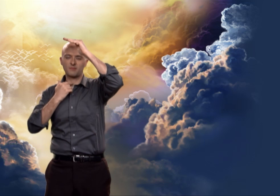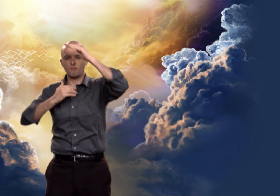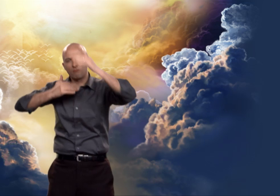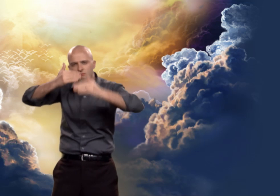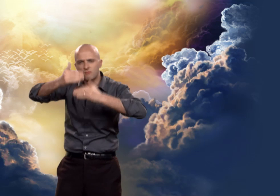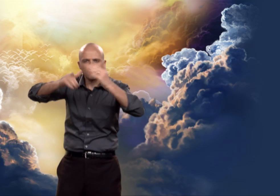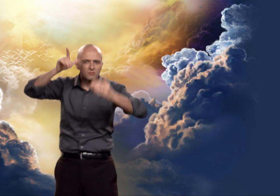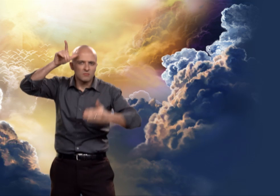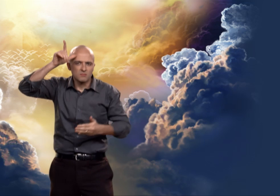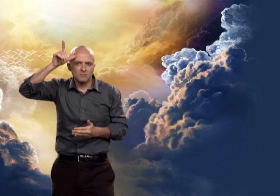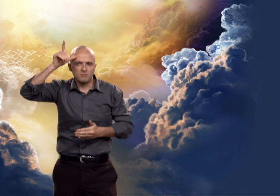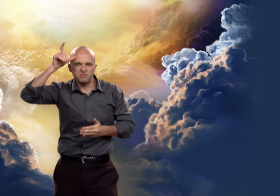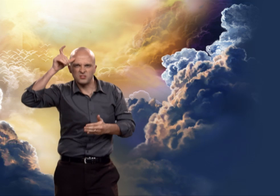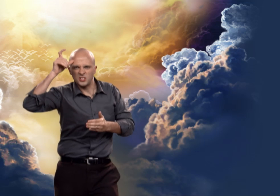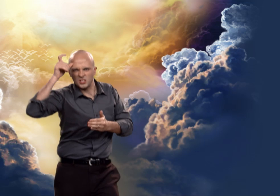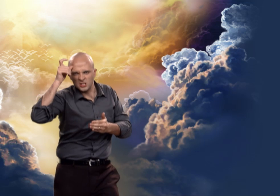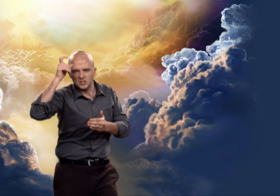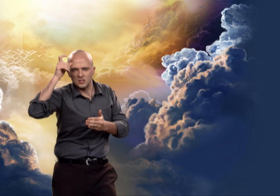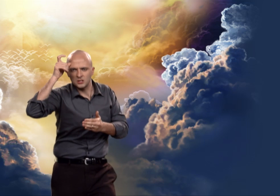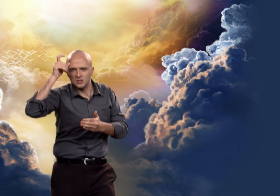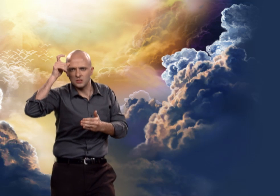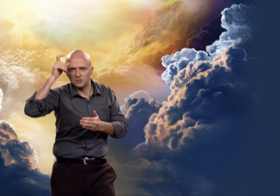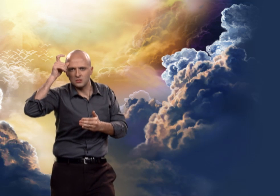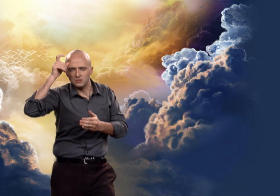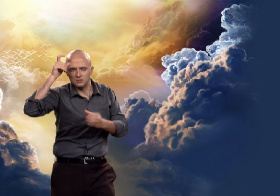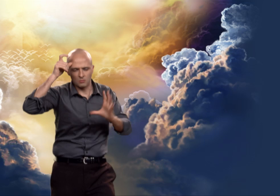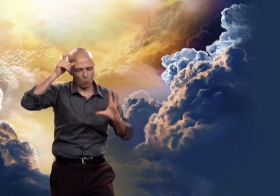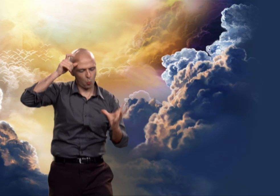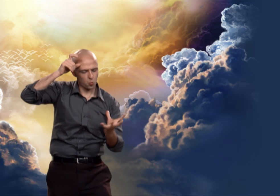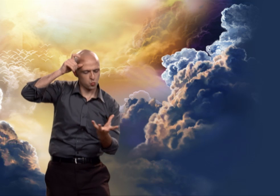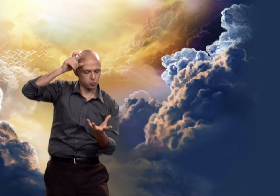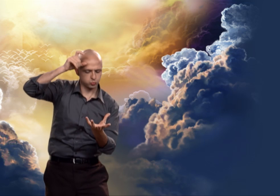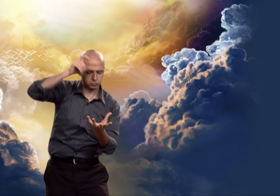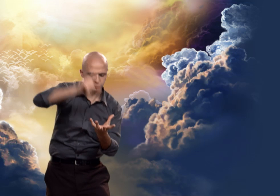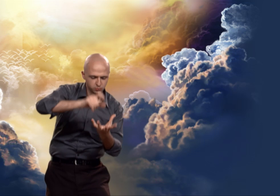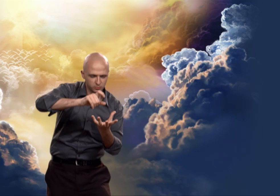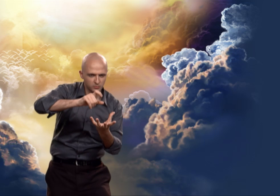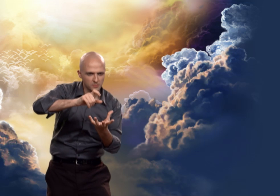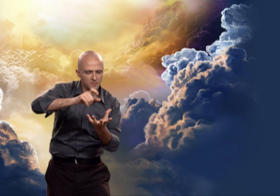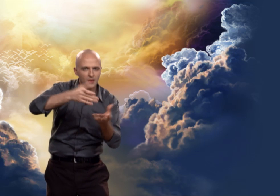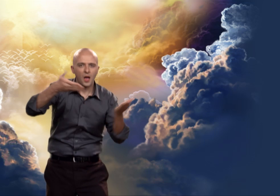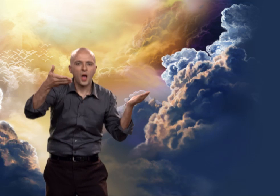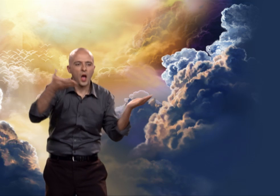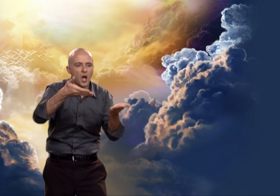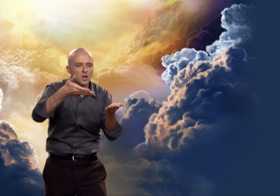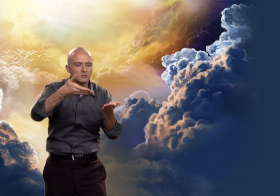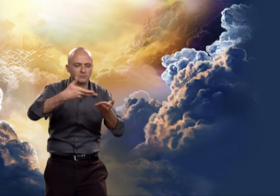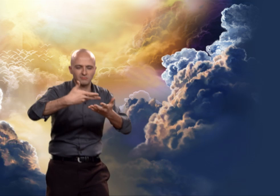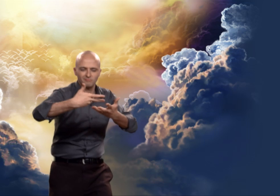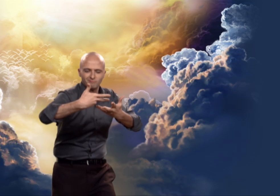da morte é uma cilada para desviar a mente das pessoas de sua vinda pessoal nas nuvens do céu.